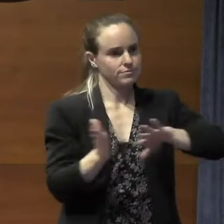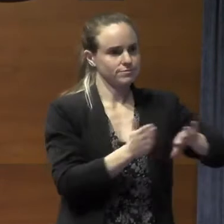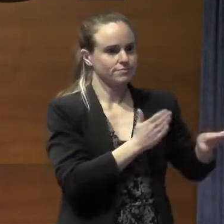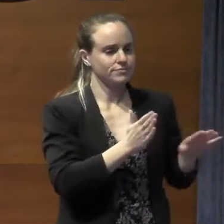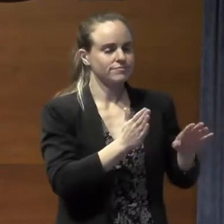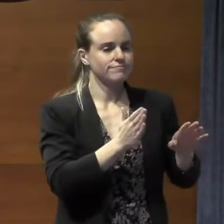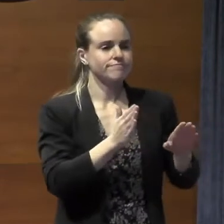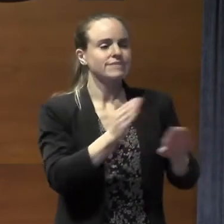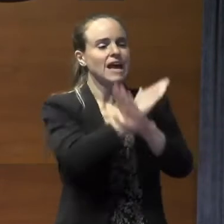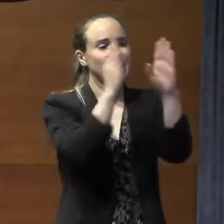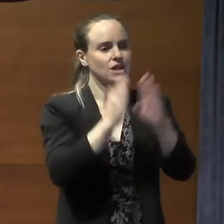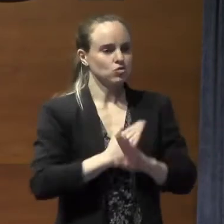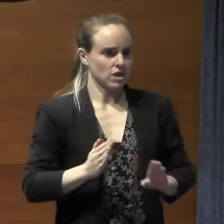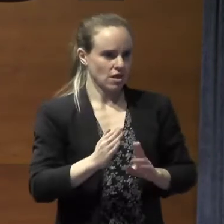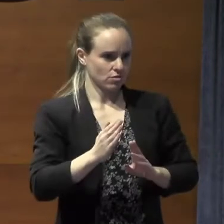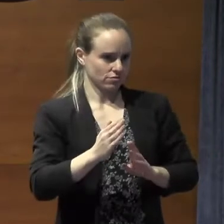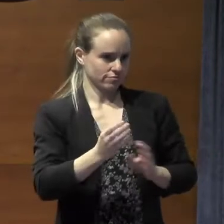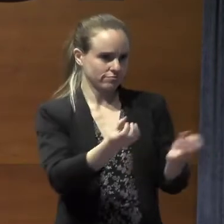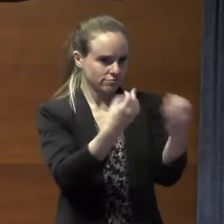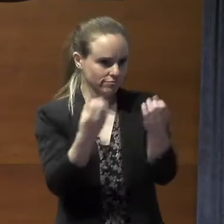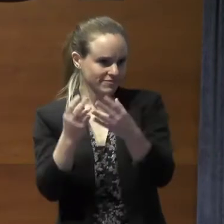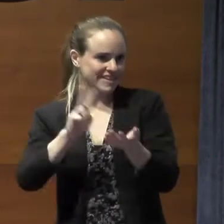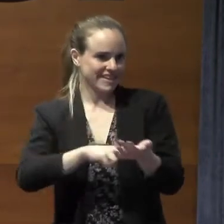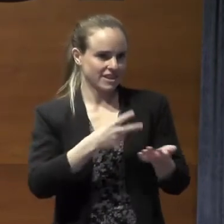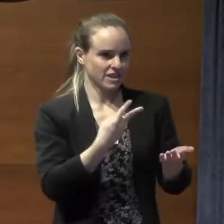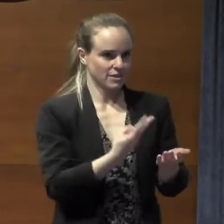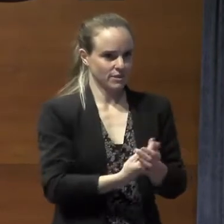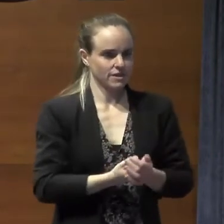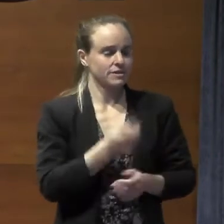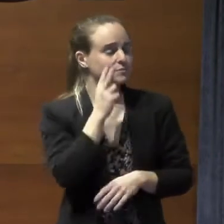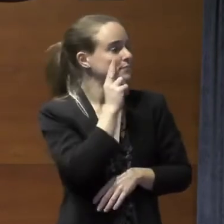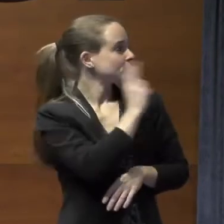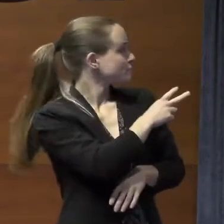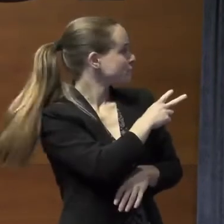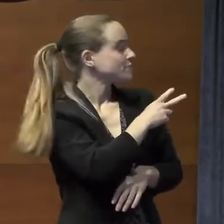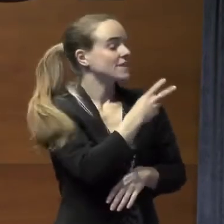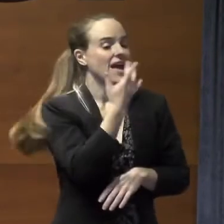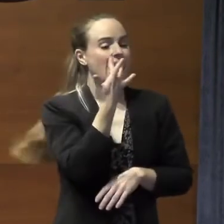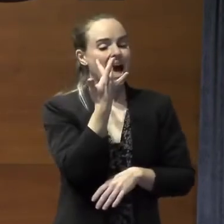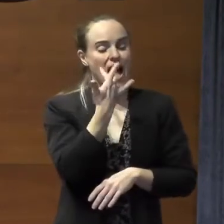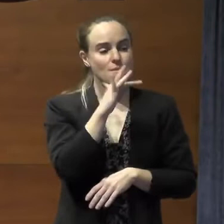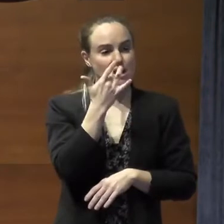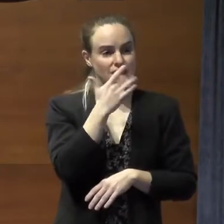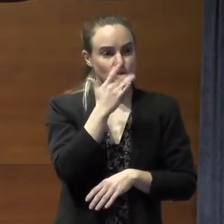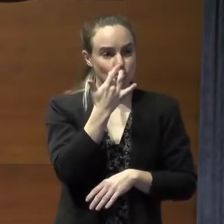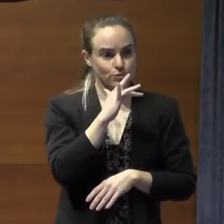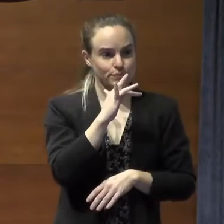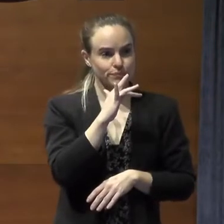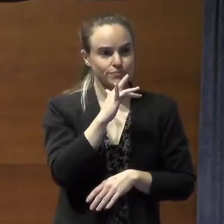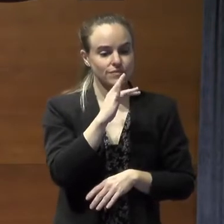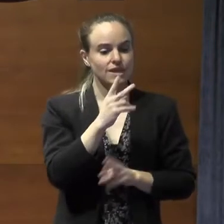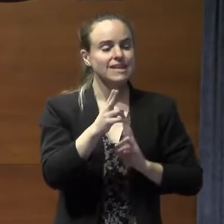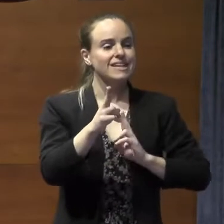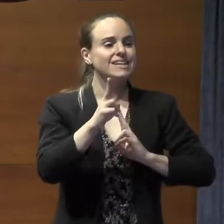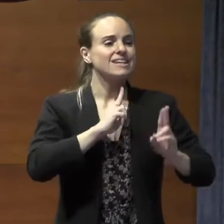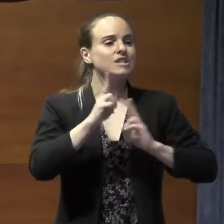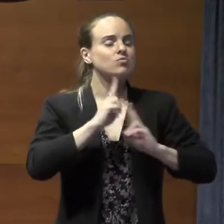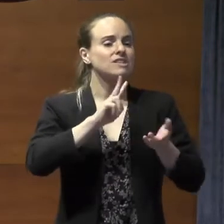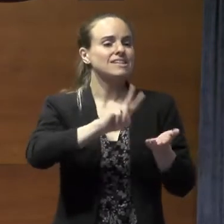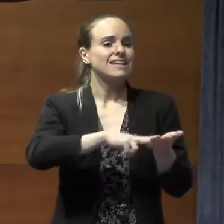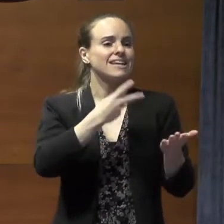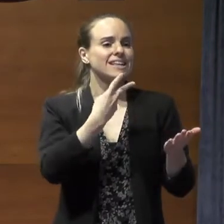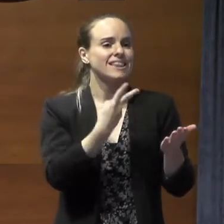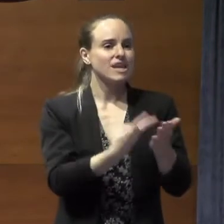respuestas de intérpretes. A la izquierda de la diapositiva y en amarillo tienen ustedes el número de